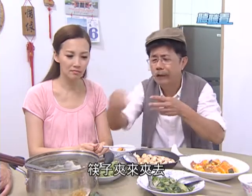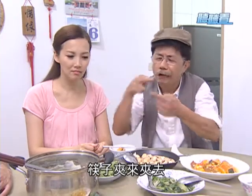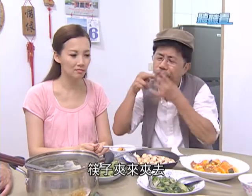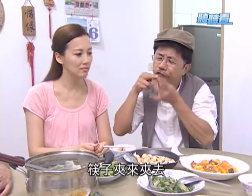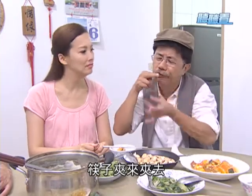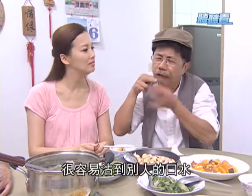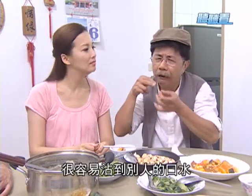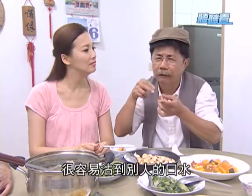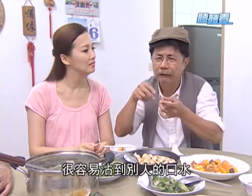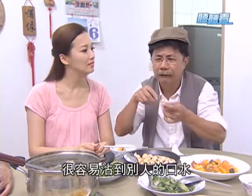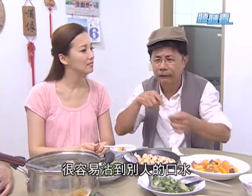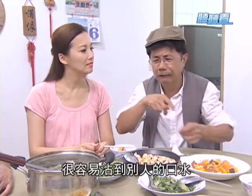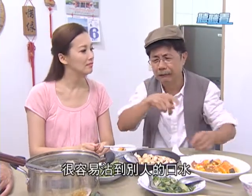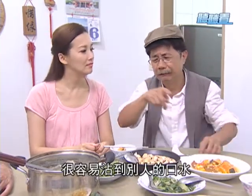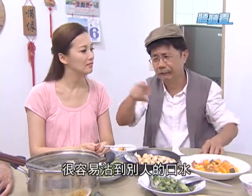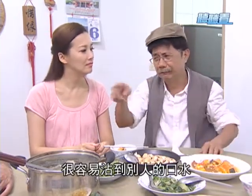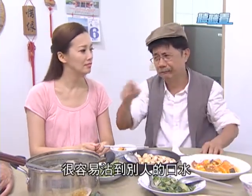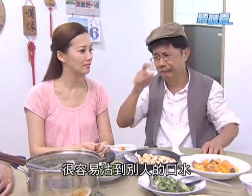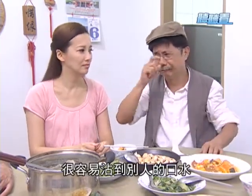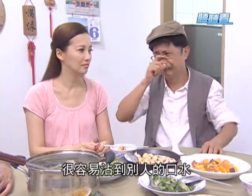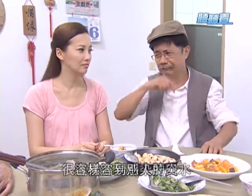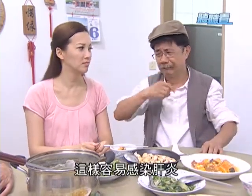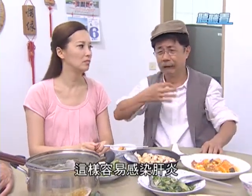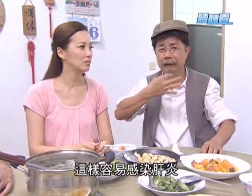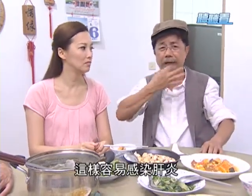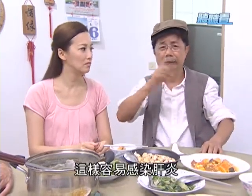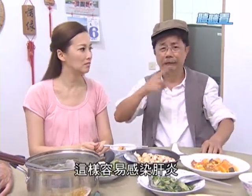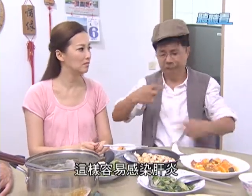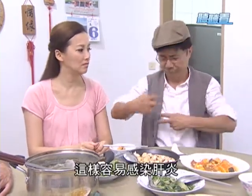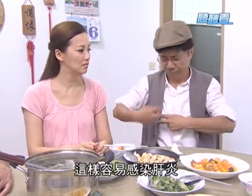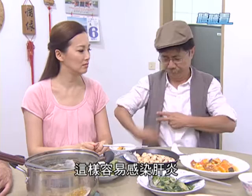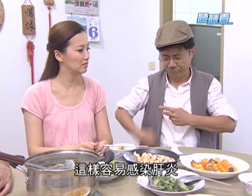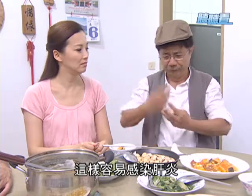去很容易沾到别人的口水，这样容易感染干眼，